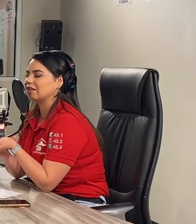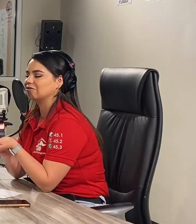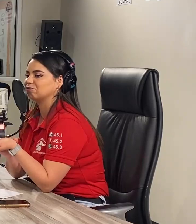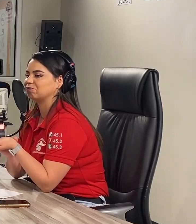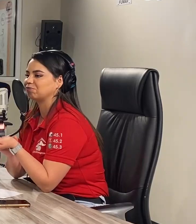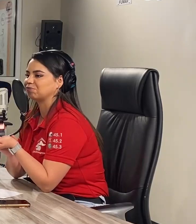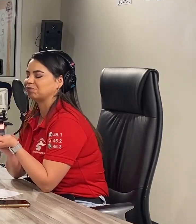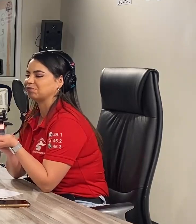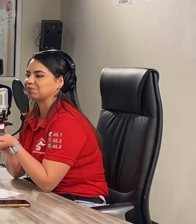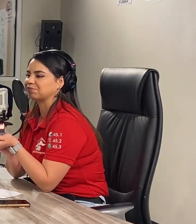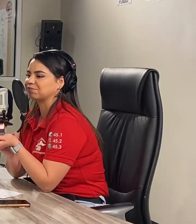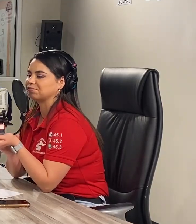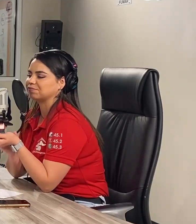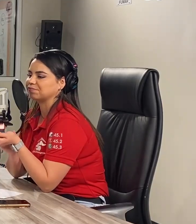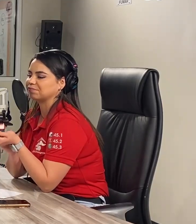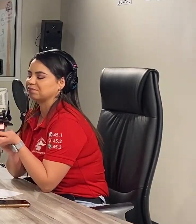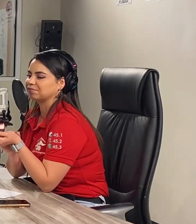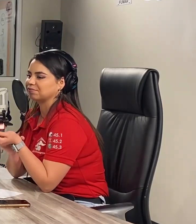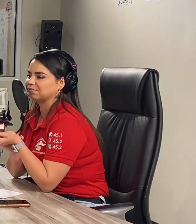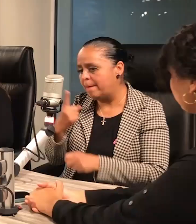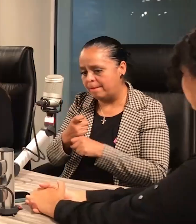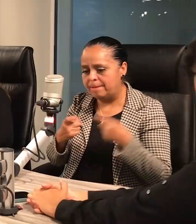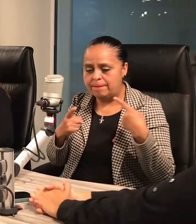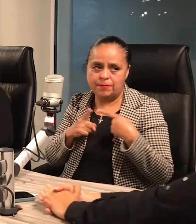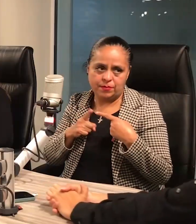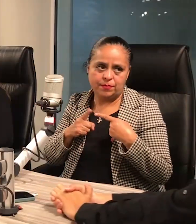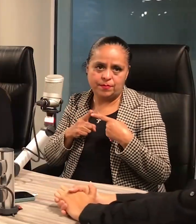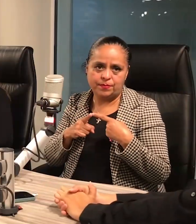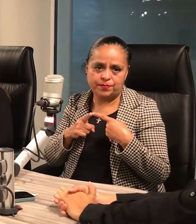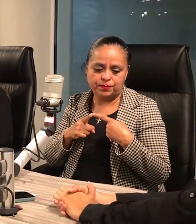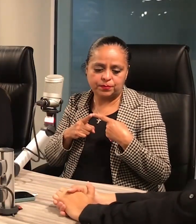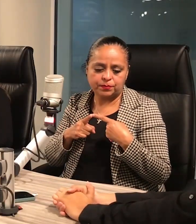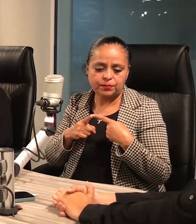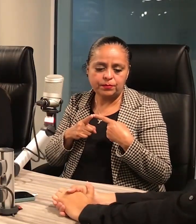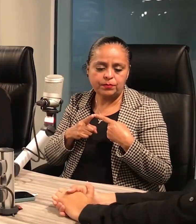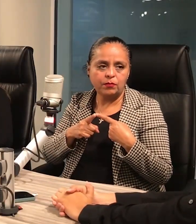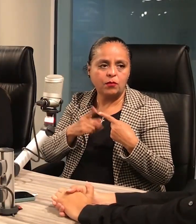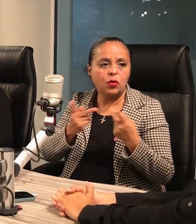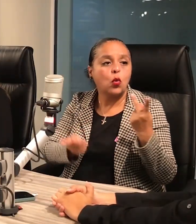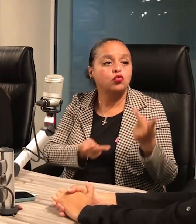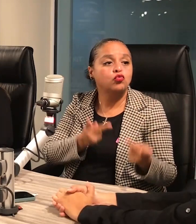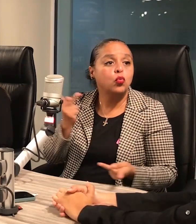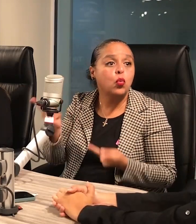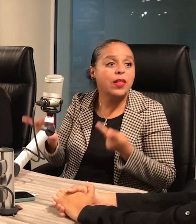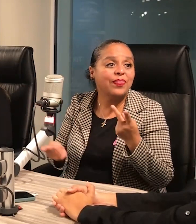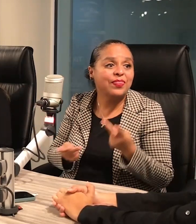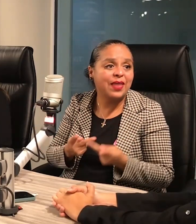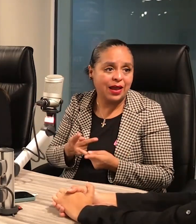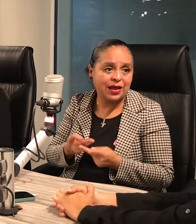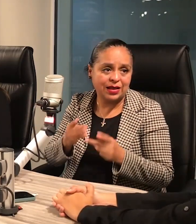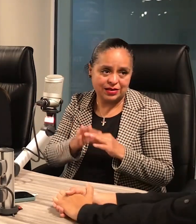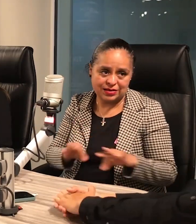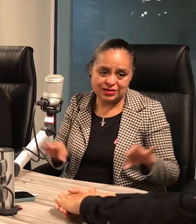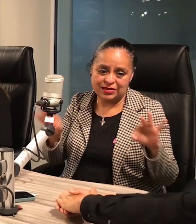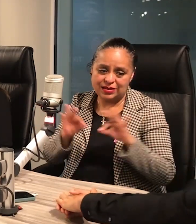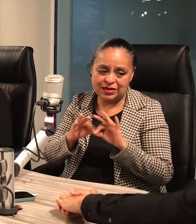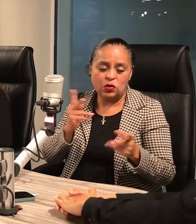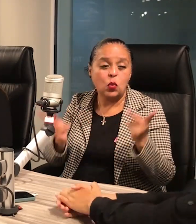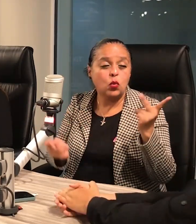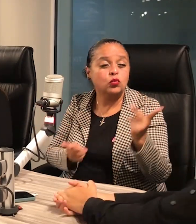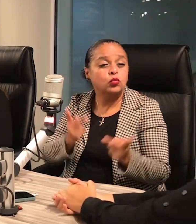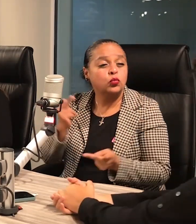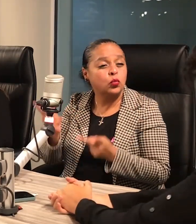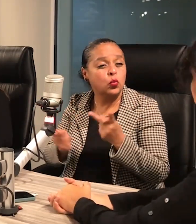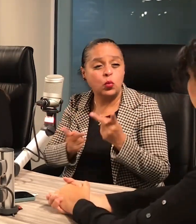realidad? Pues primero que nada, la consulta. Siempre es muy importante consultar a las personas con